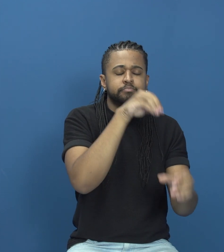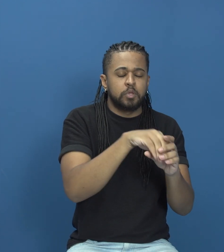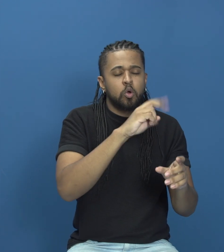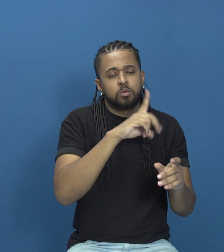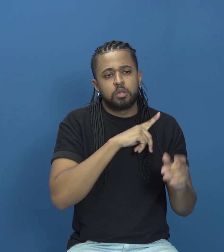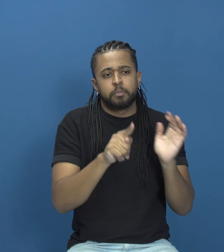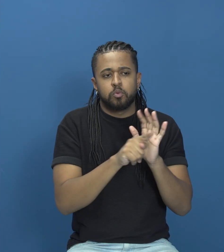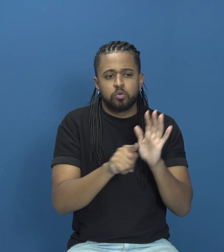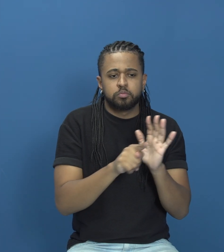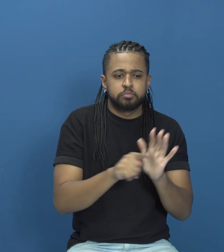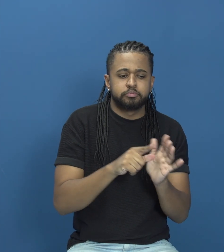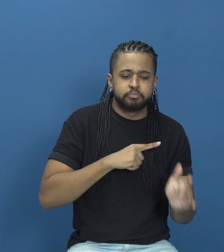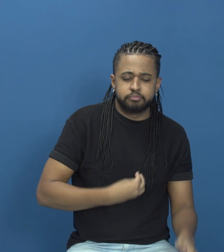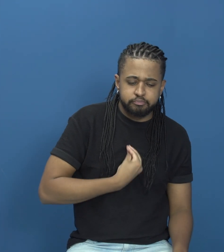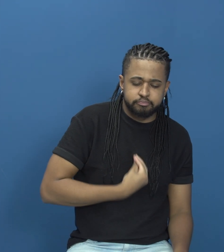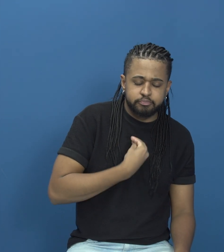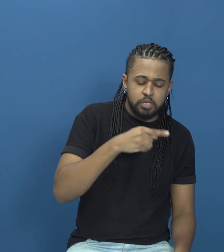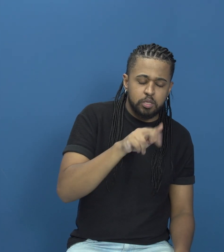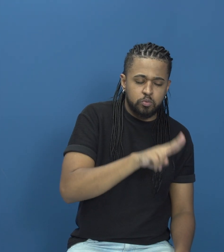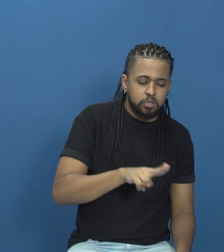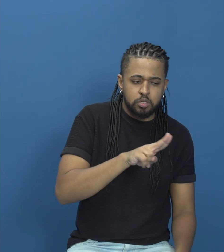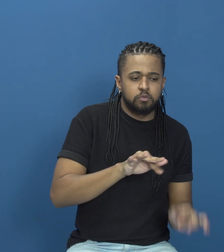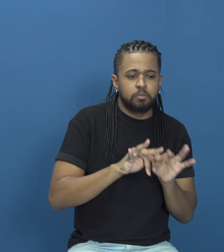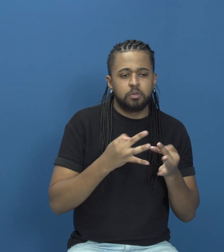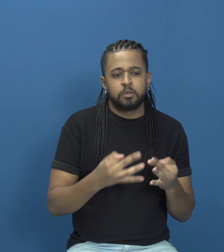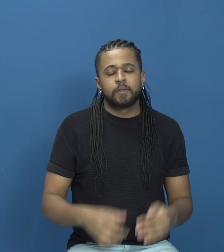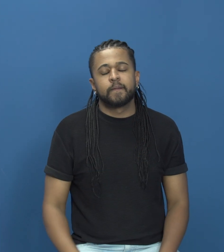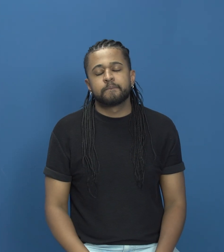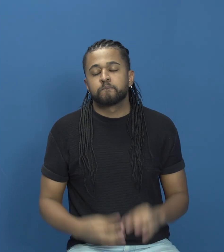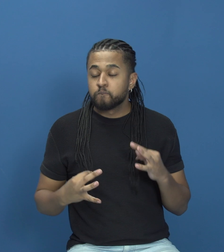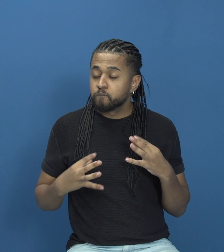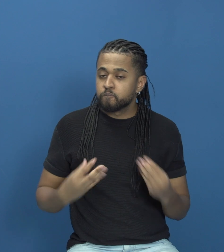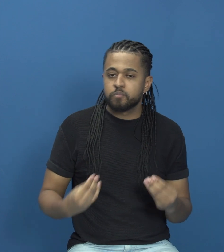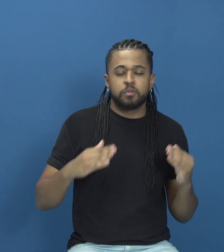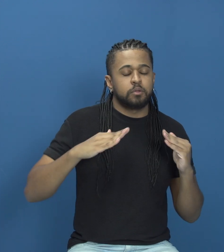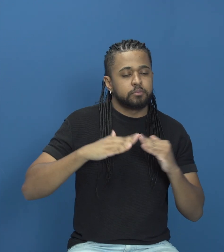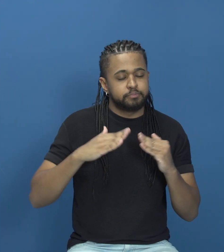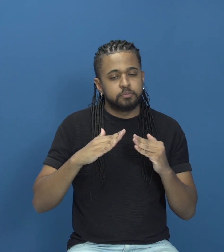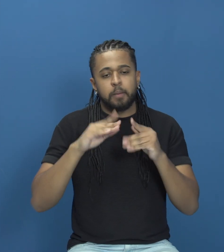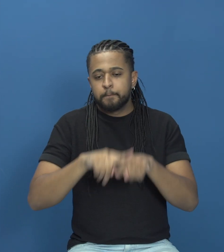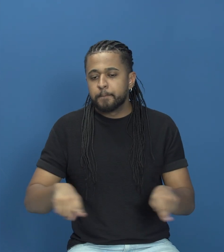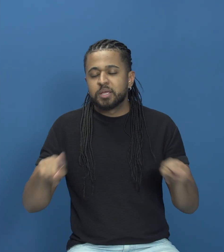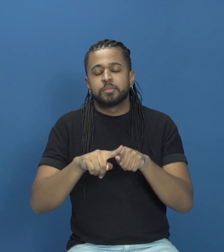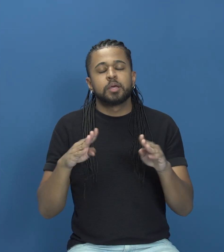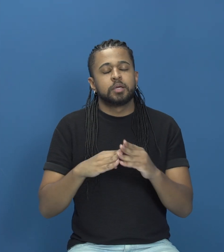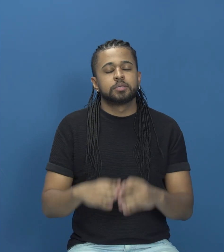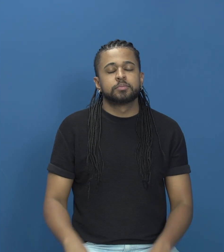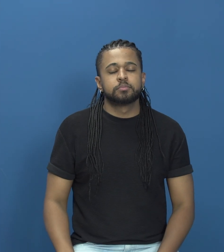suas despesas atendidas por aquela unidade familiar, todas moradoras em um mesmo